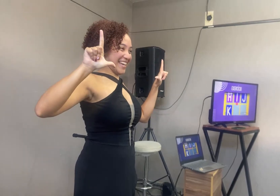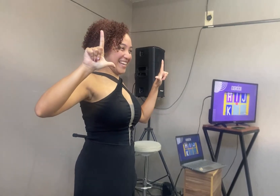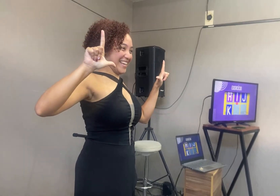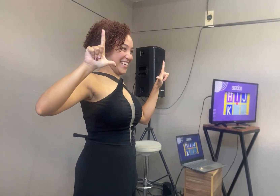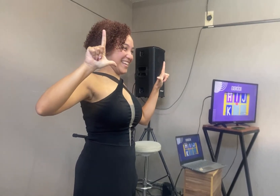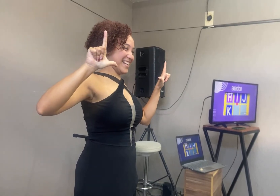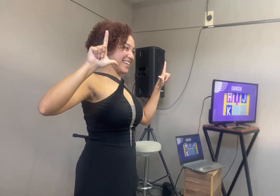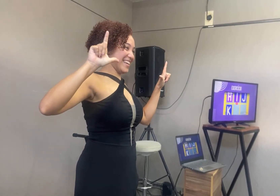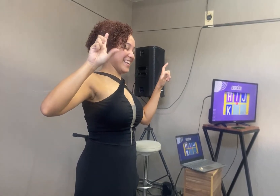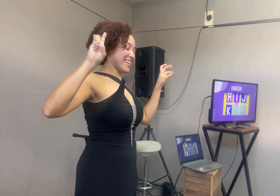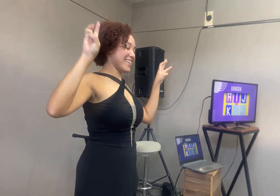L,